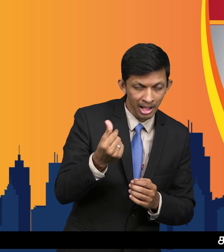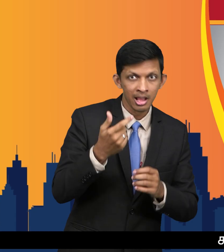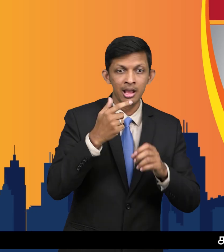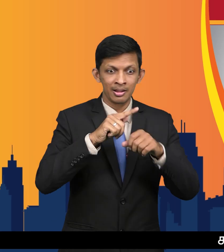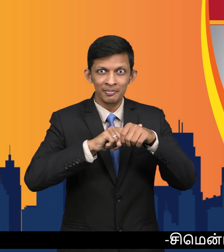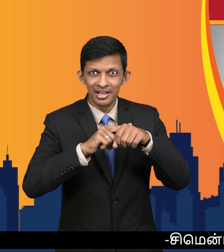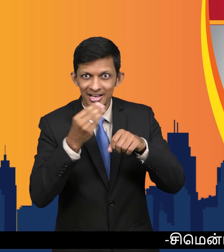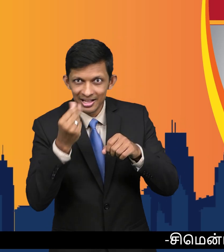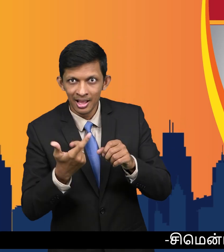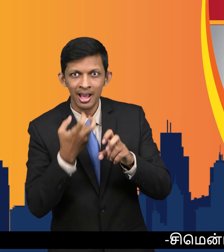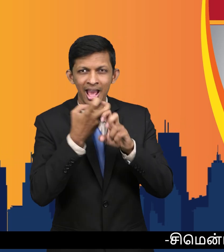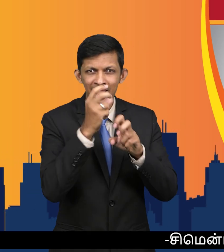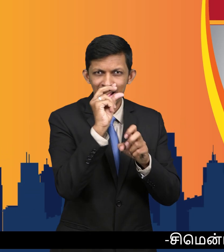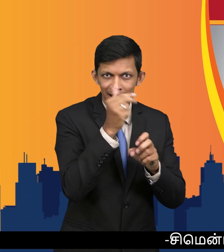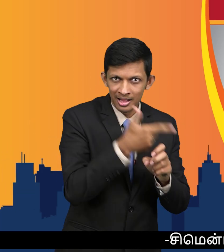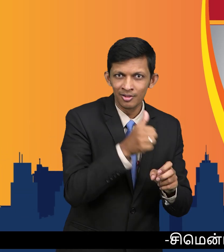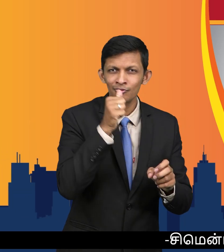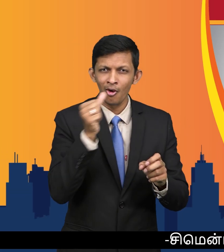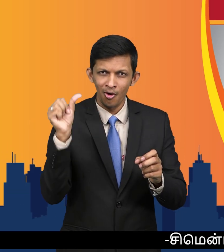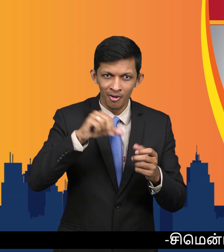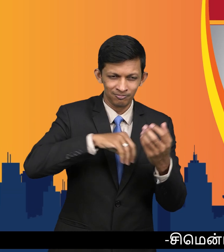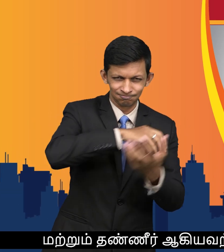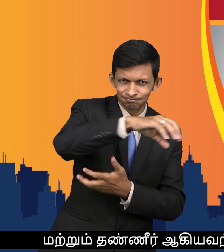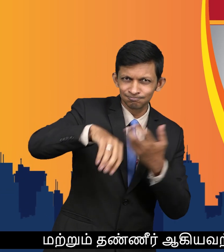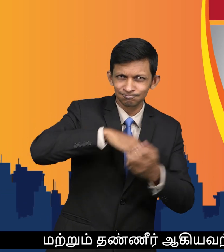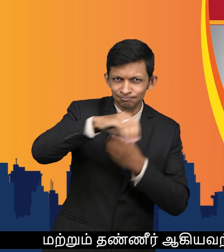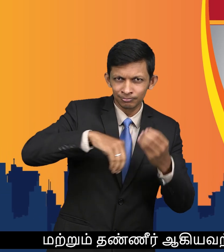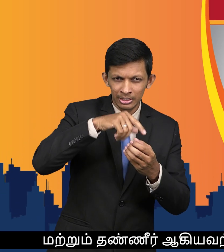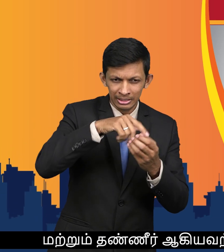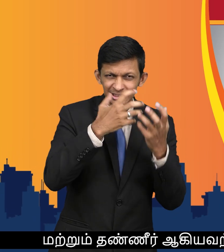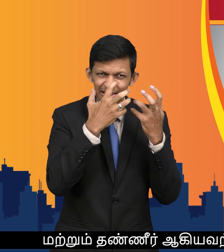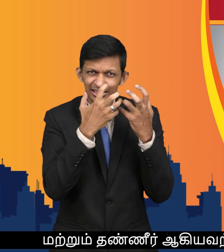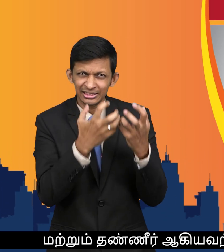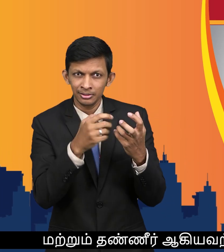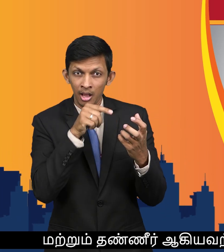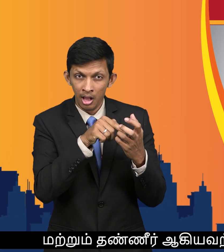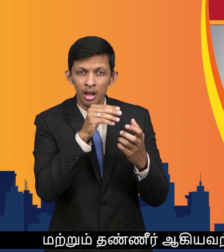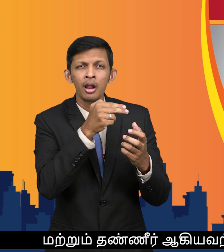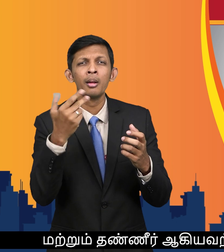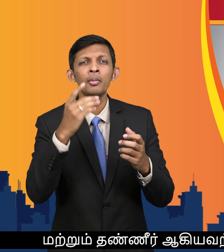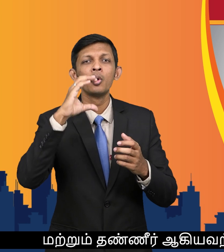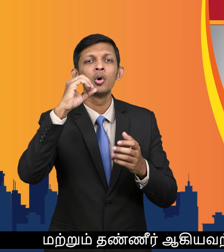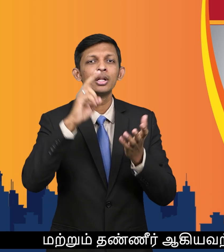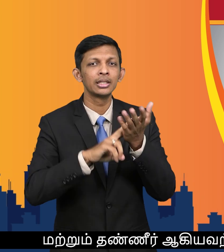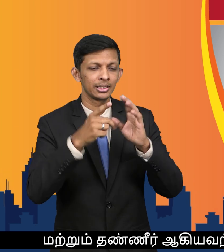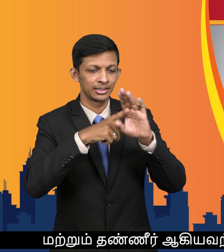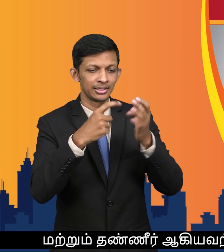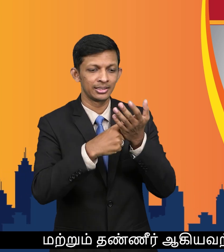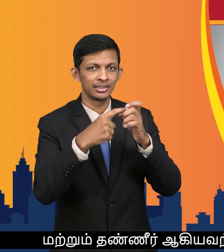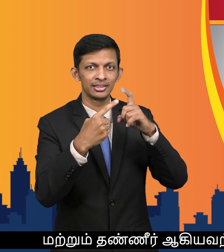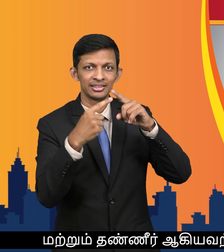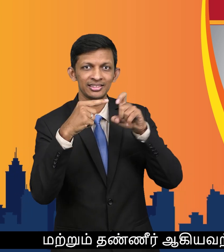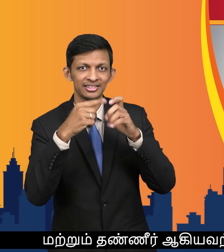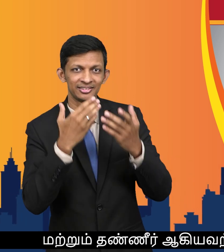கான்கிரீட், சிமெண்ட், மணல், சரளை மற்றும் தண்ணீர் ஆகியவற்றின் கலவையை